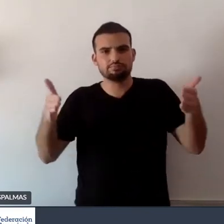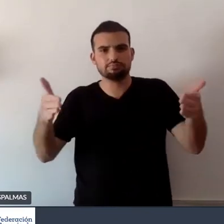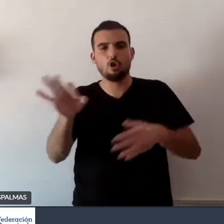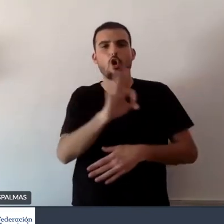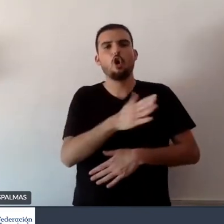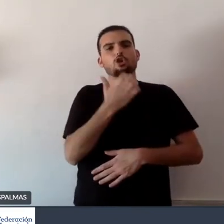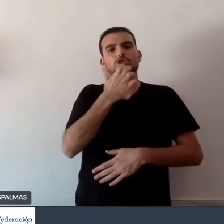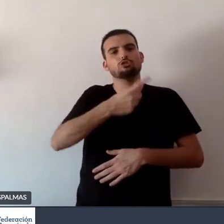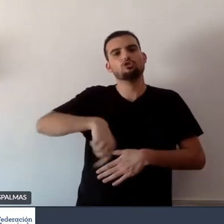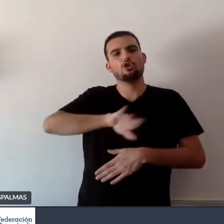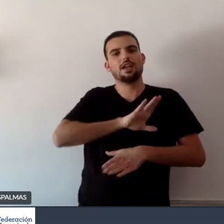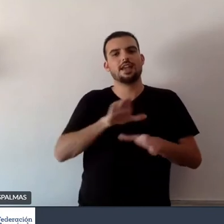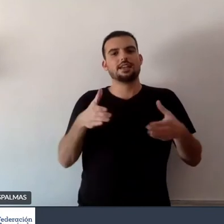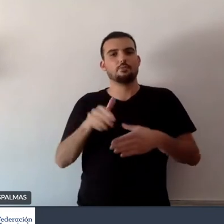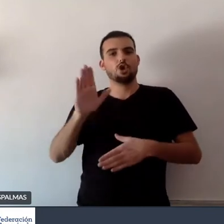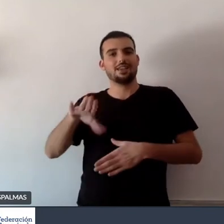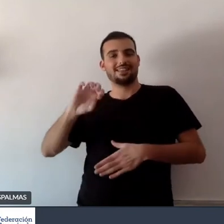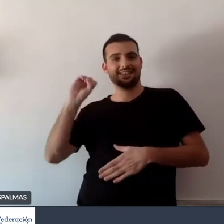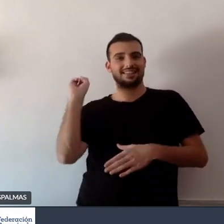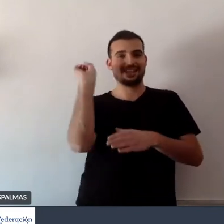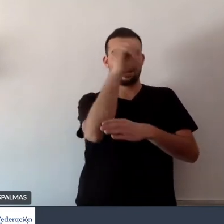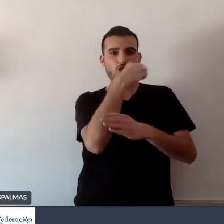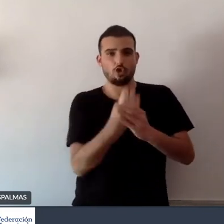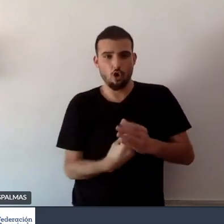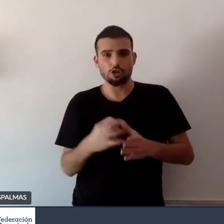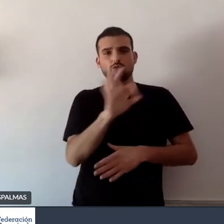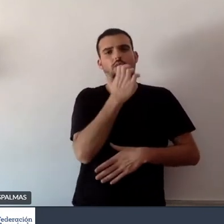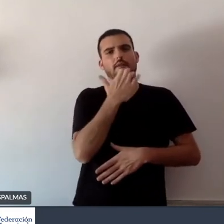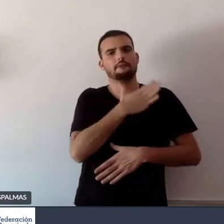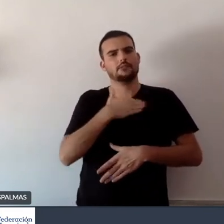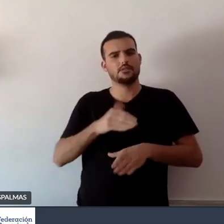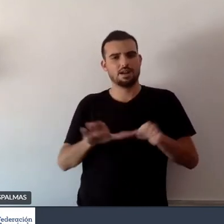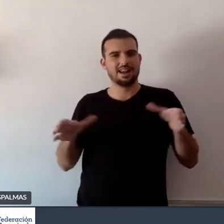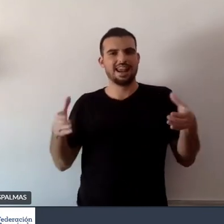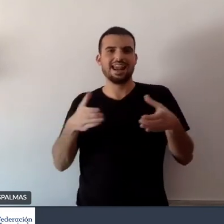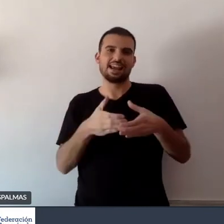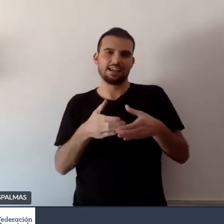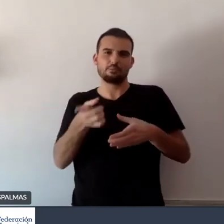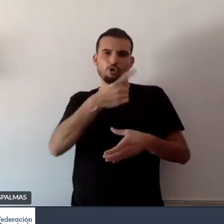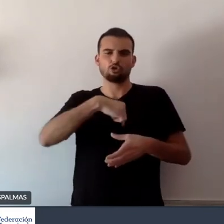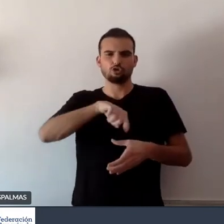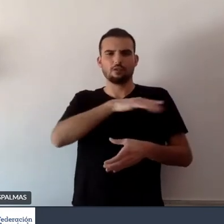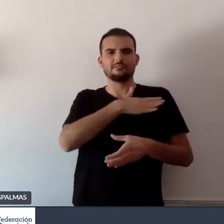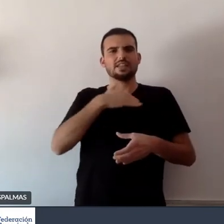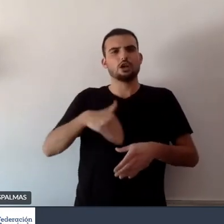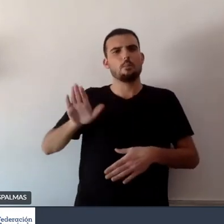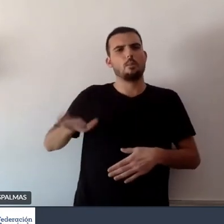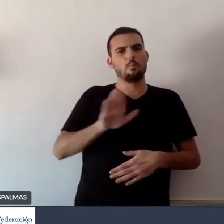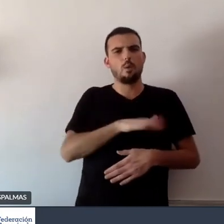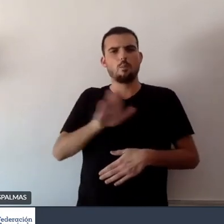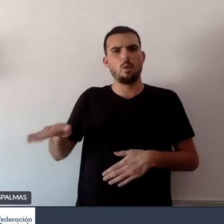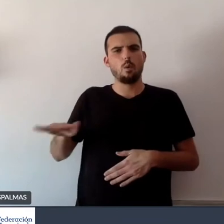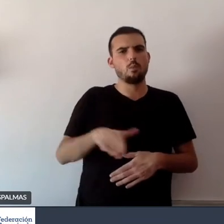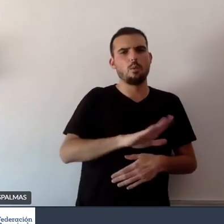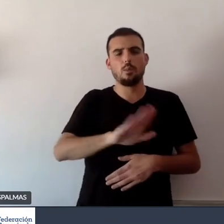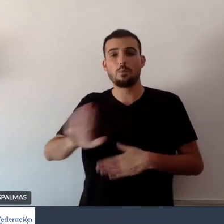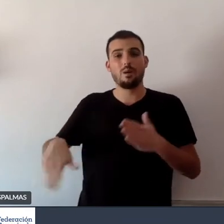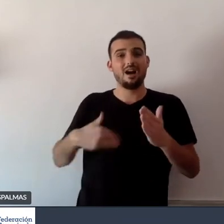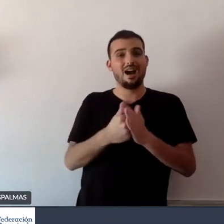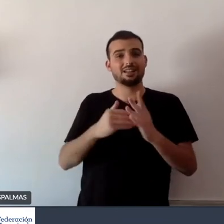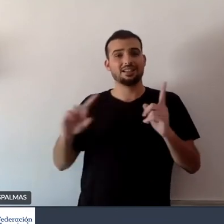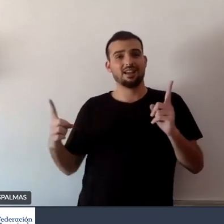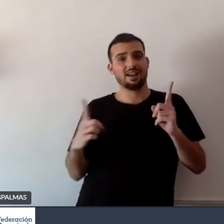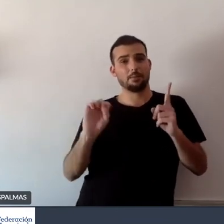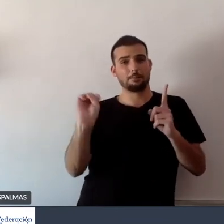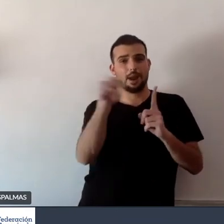equipo de tiradores, si somos un equipo que lo que intentamos es jugar desde el bote para atacar la canasta, dependiendo de las capacidades